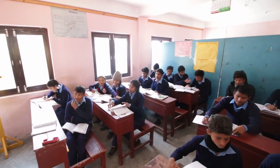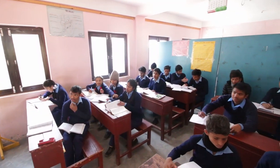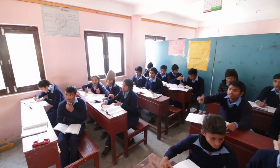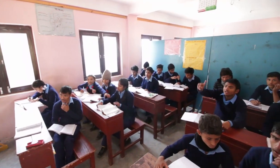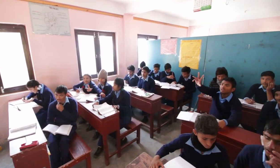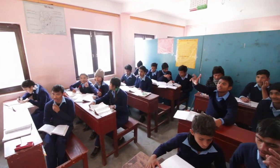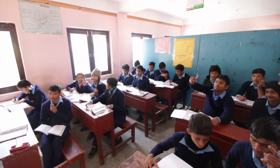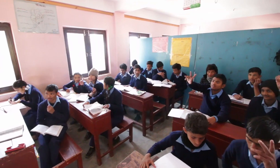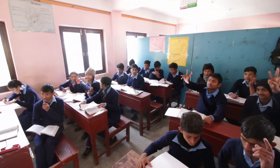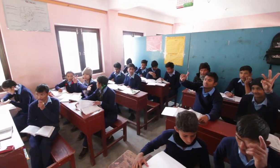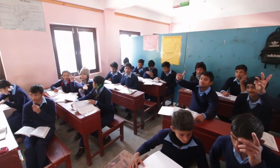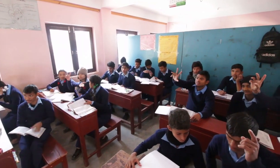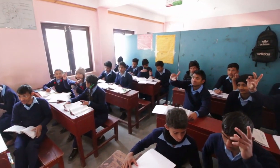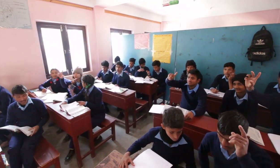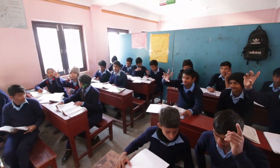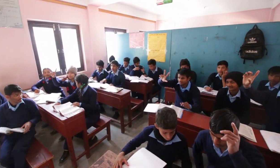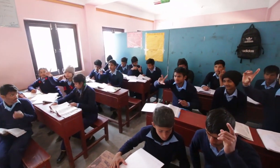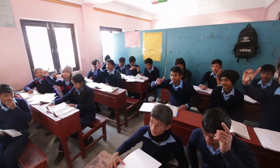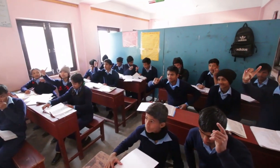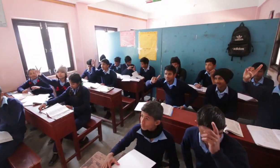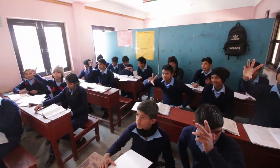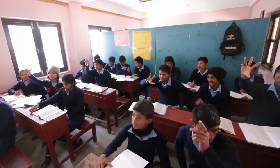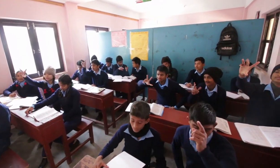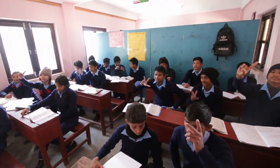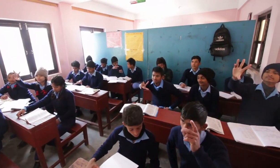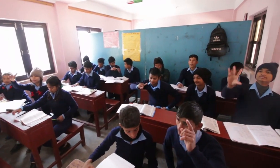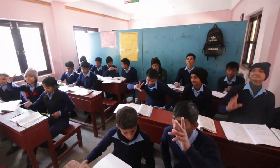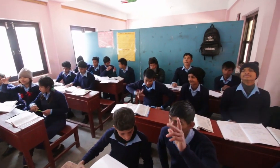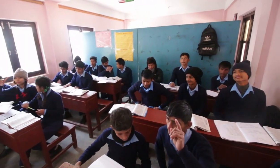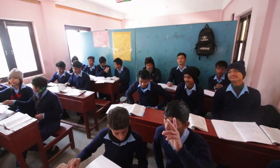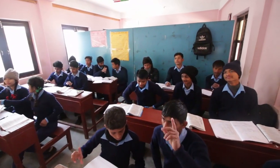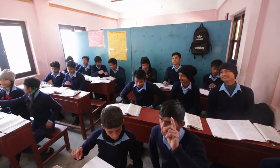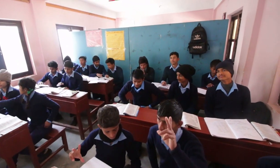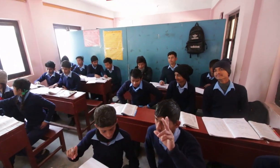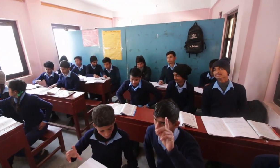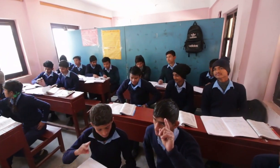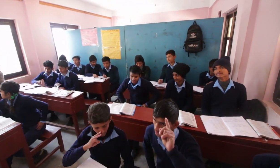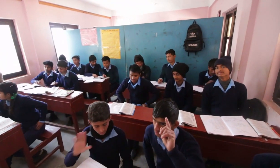छन् र यसको लागि प्रयासरत पनि रहेका छन्